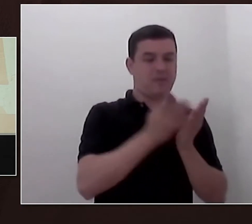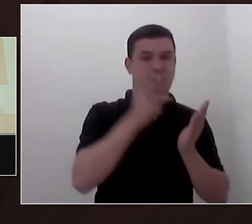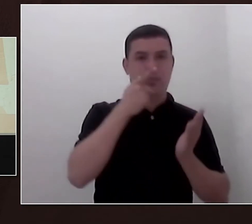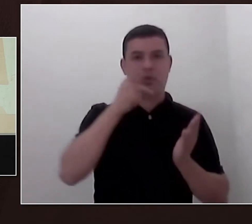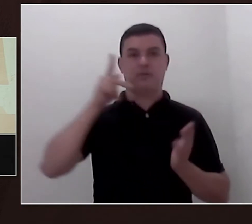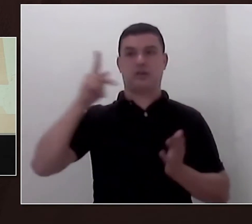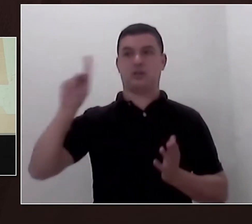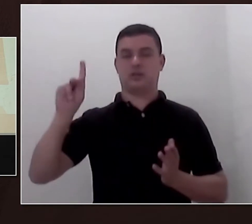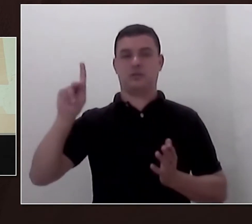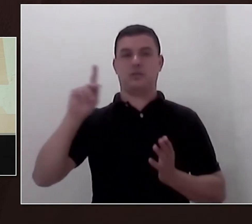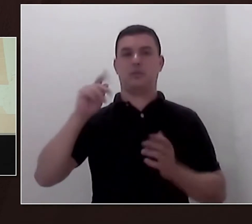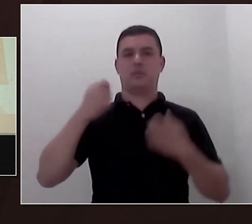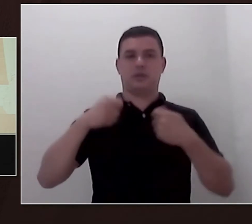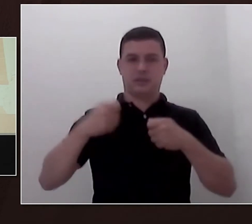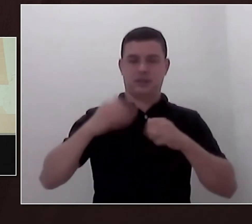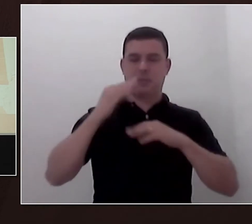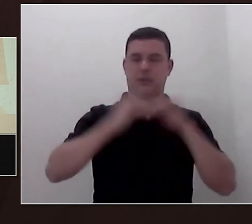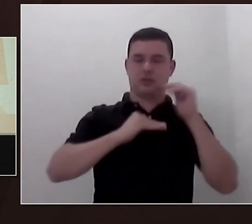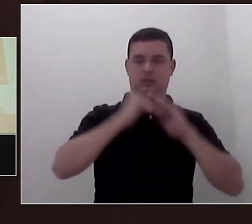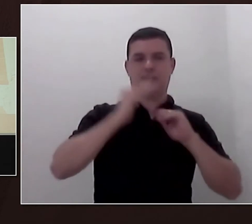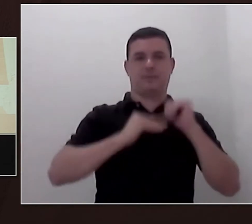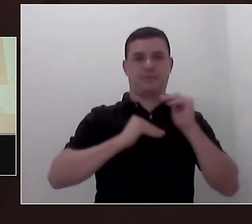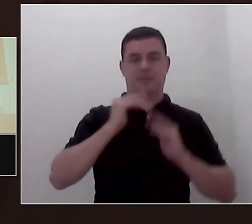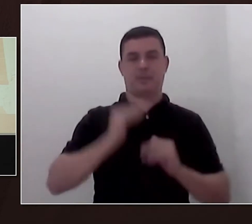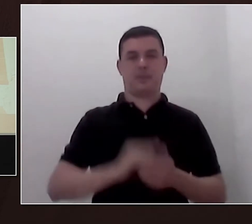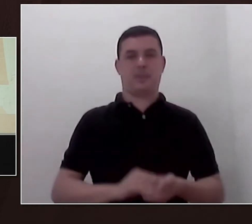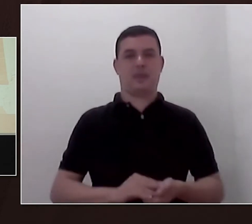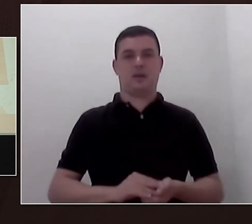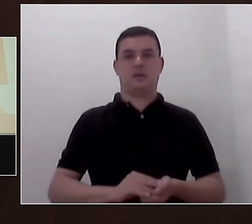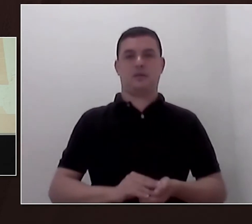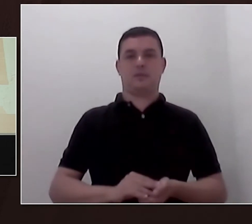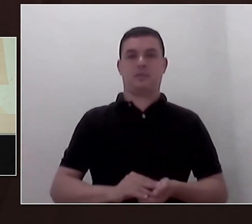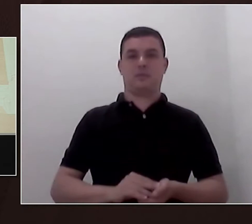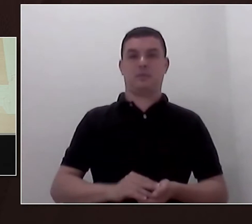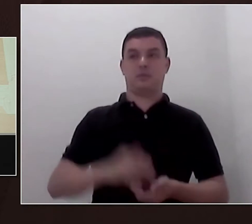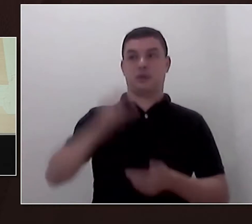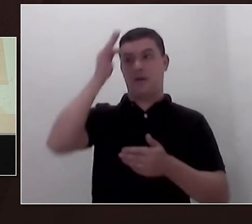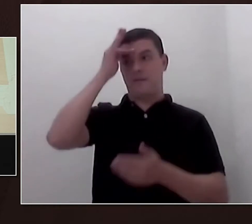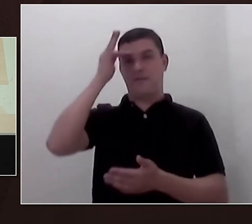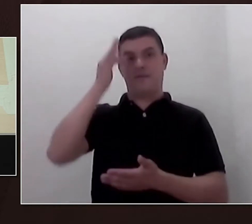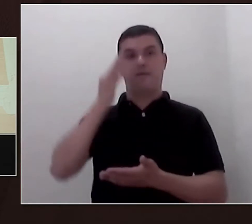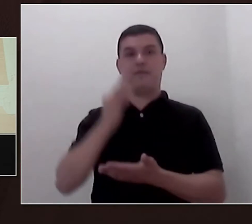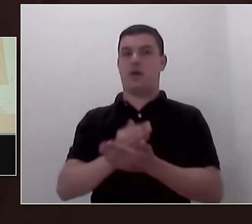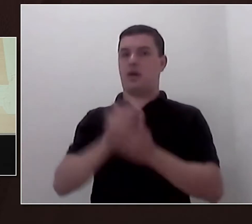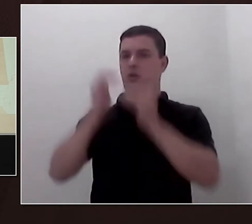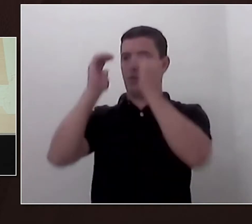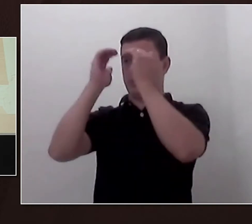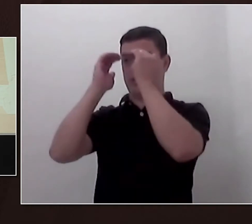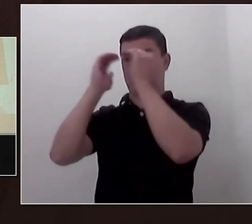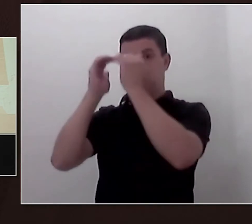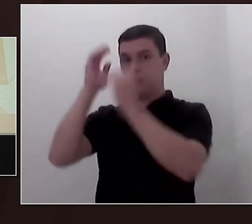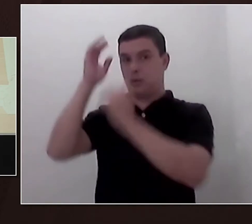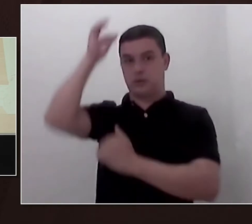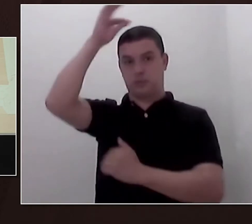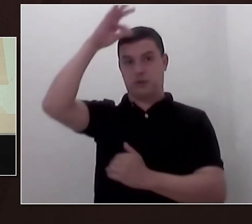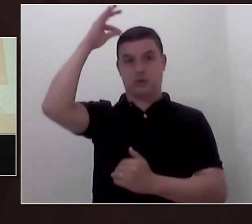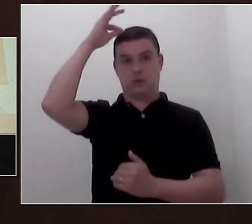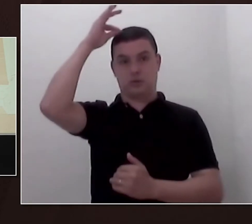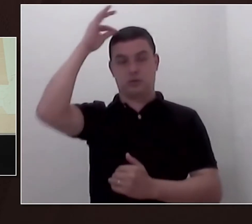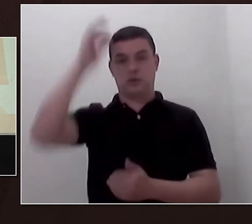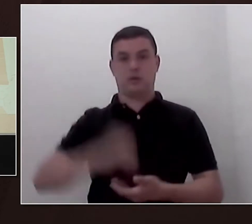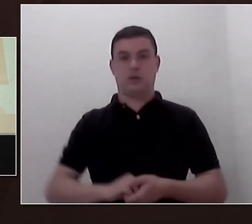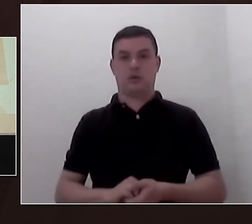pois com fé e obediência na palavra que o Espírito diz às igrejas, e o próprio Senhor